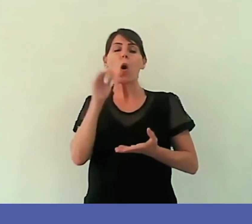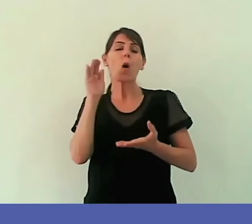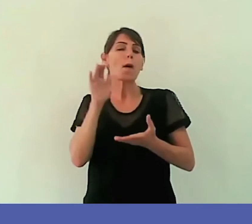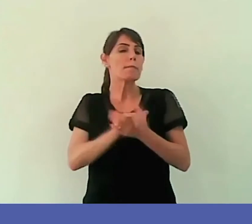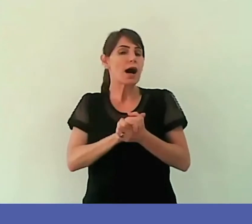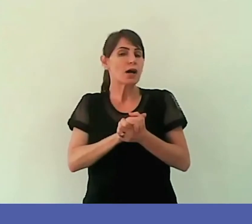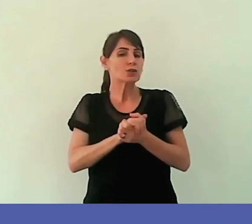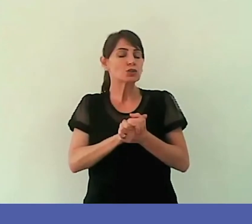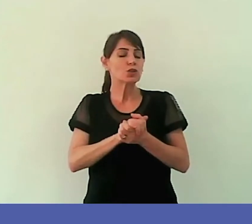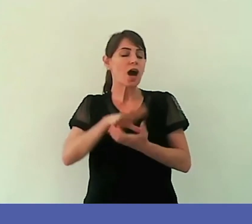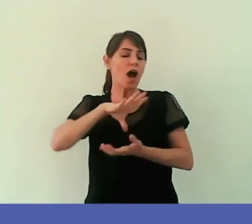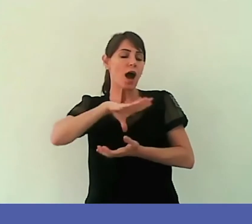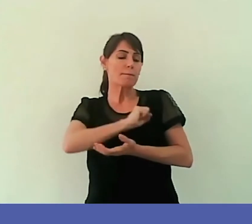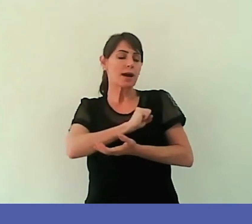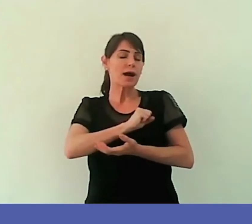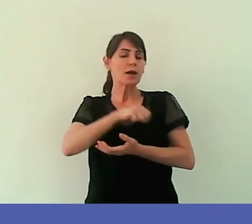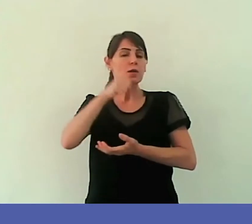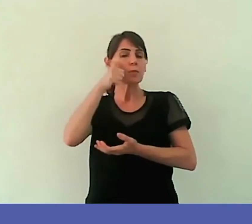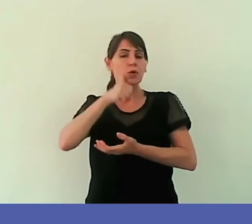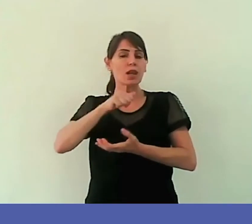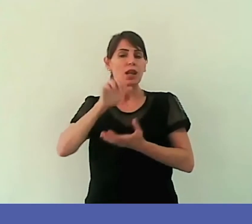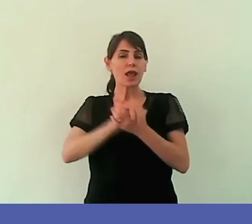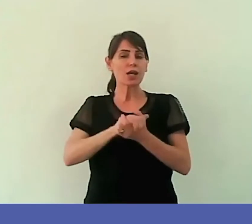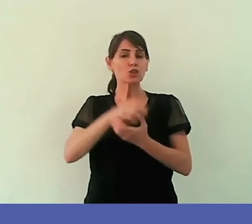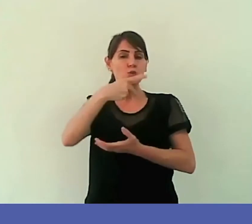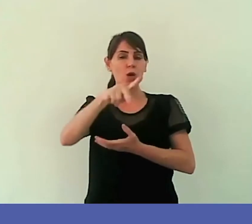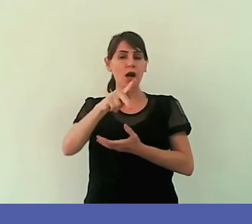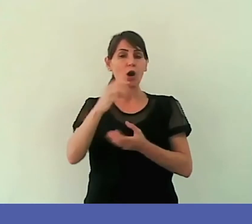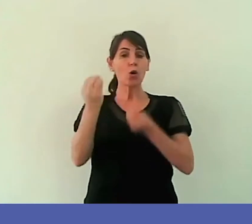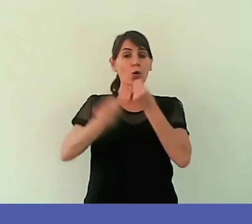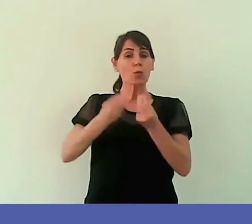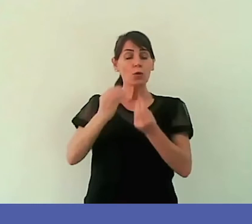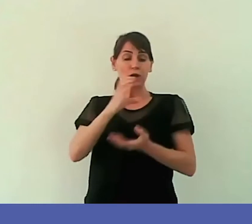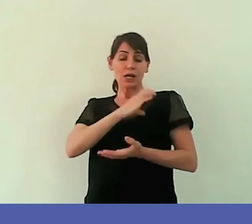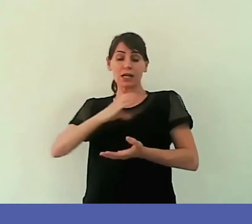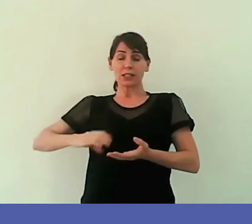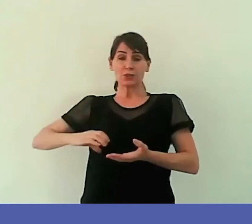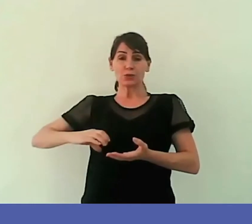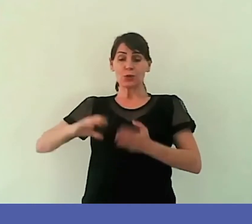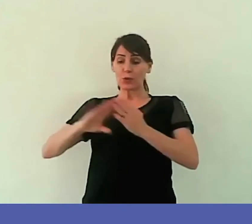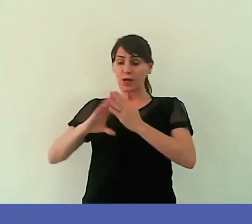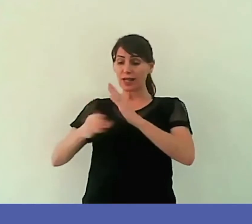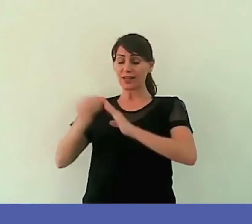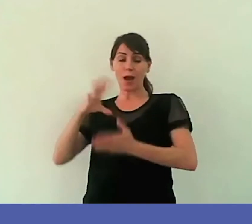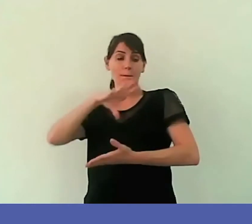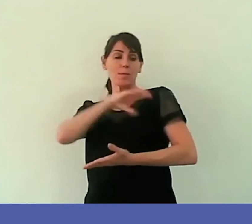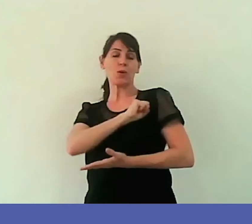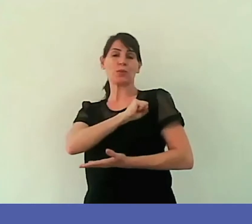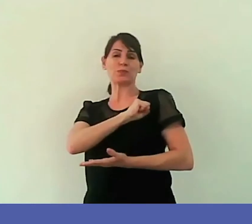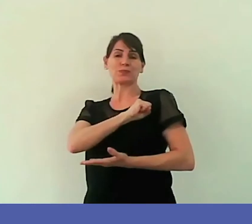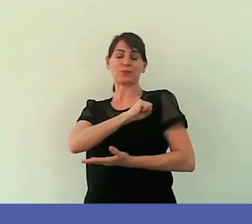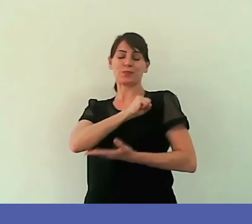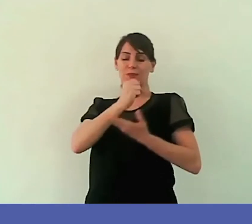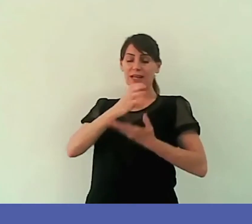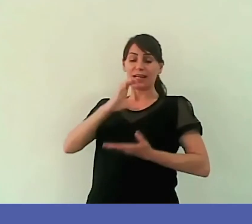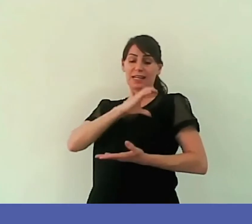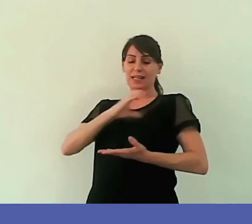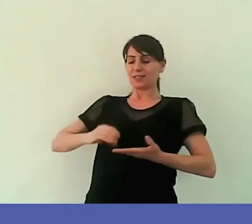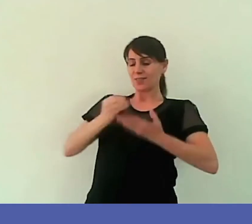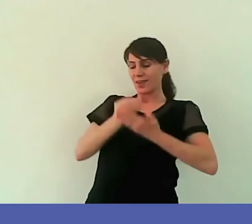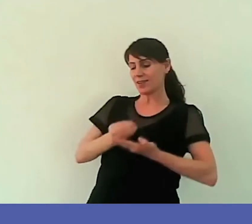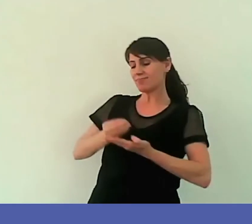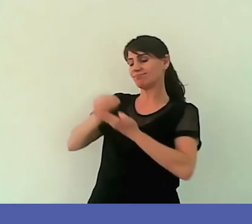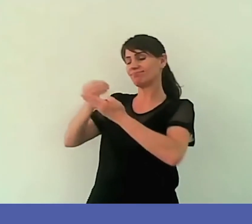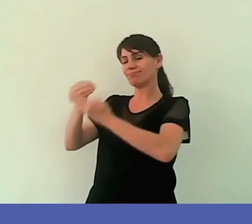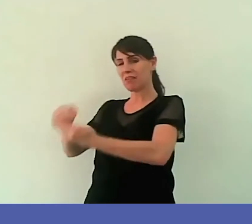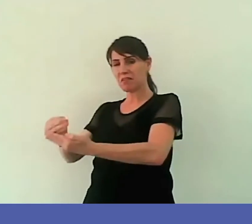vossa mulher, como também Cristo amou a igreja, a si mesmo se entregou por ela.